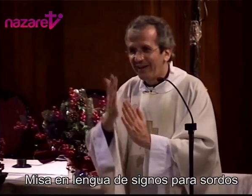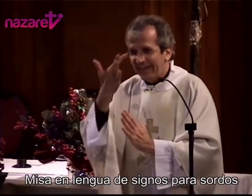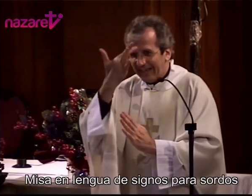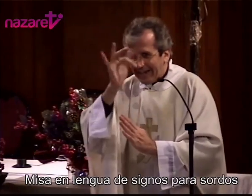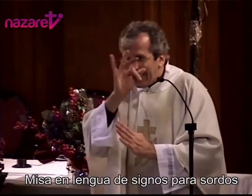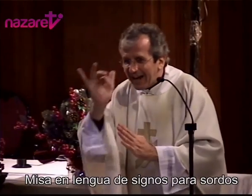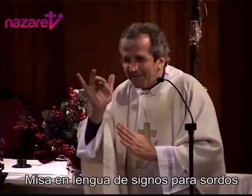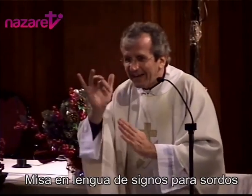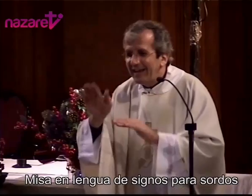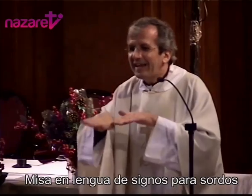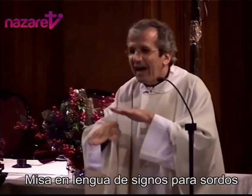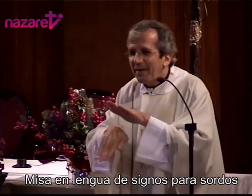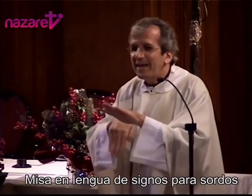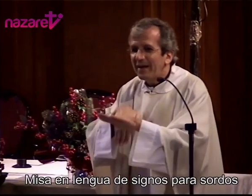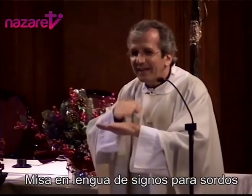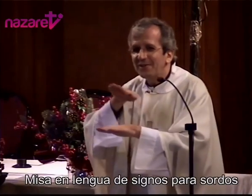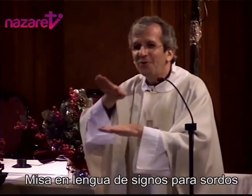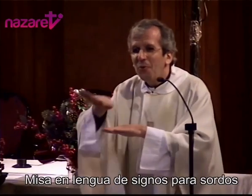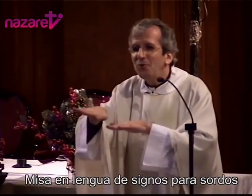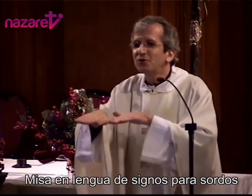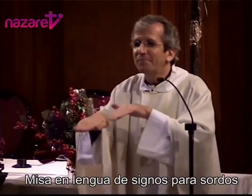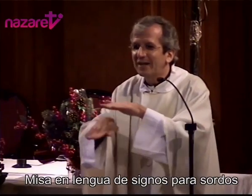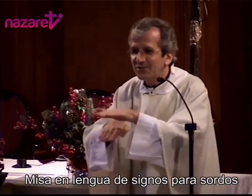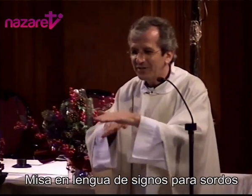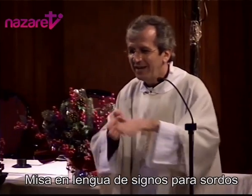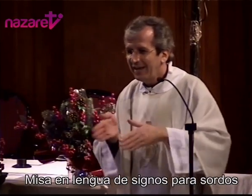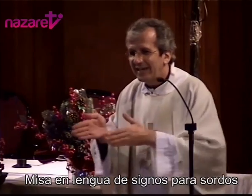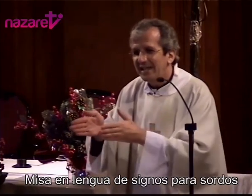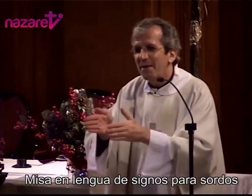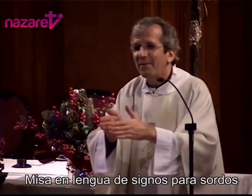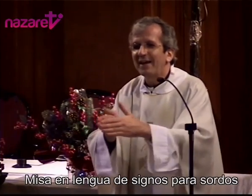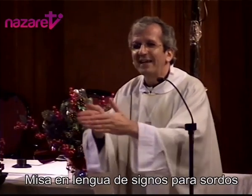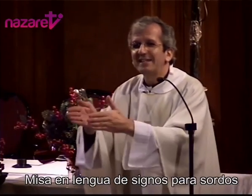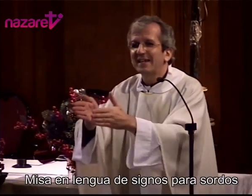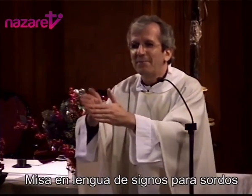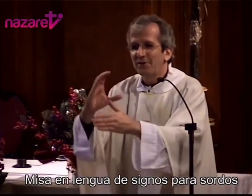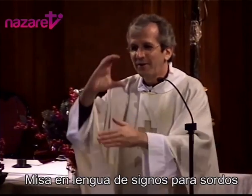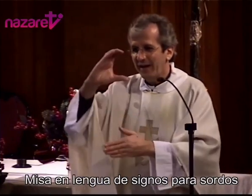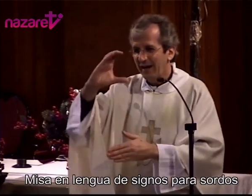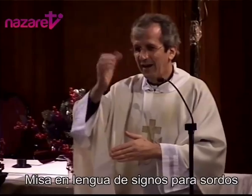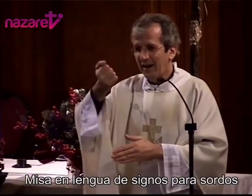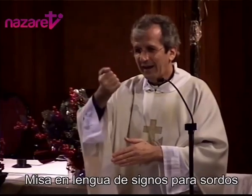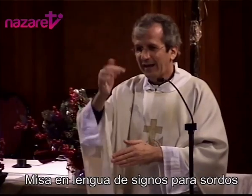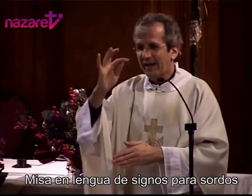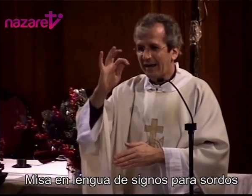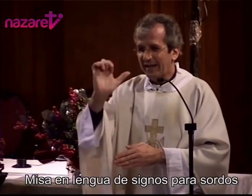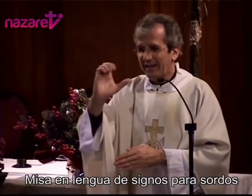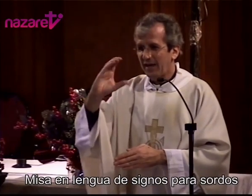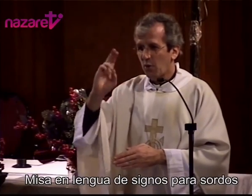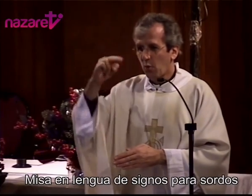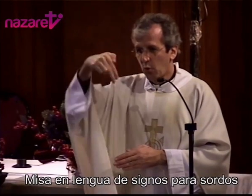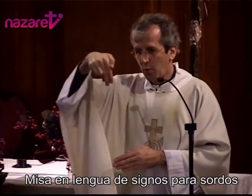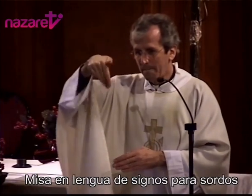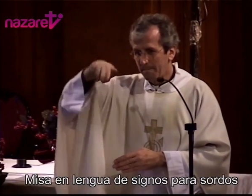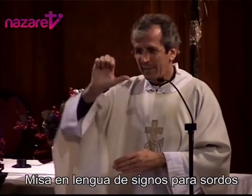Santo y tener la fe, y iban dando unos pasos que se llamaba en ese camino el